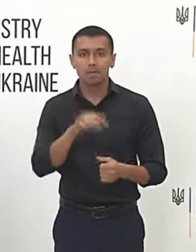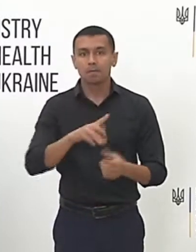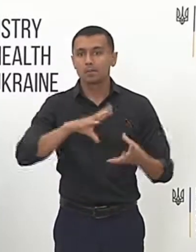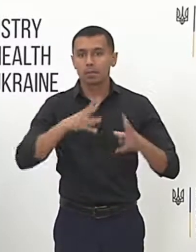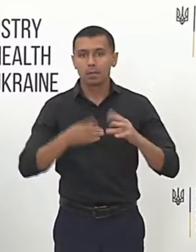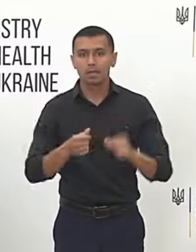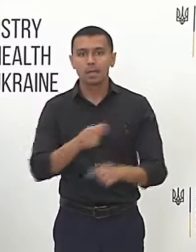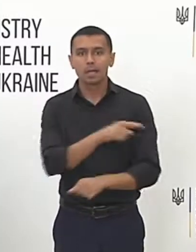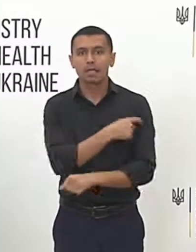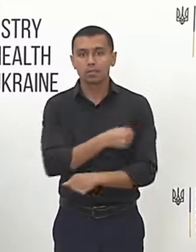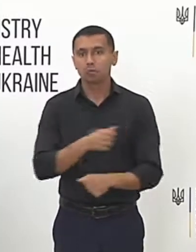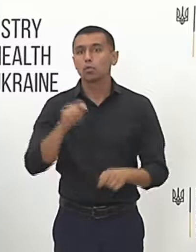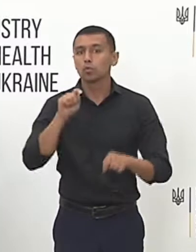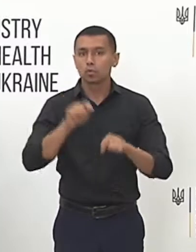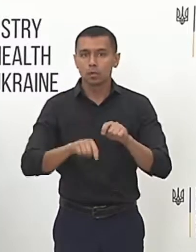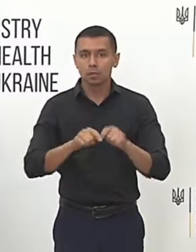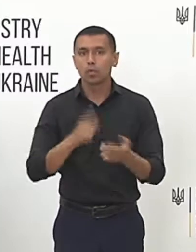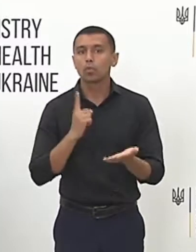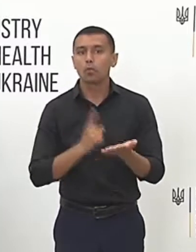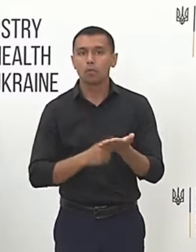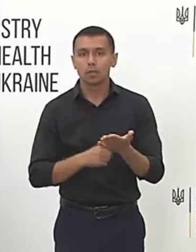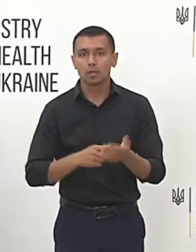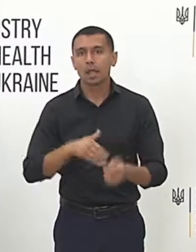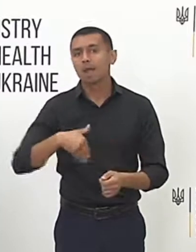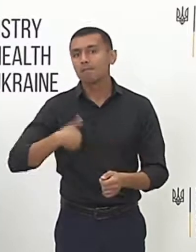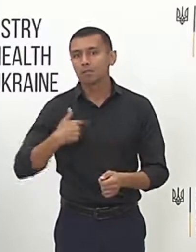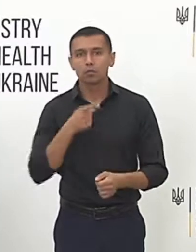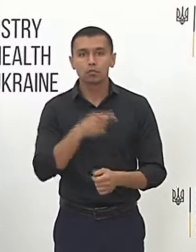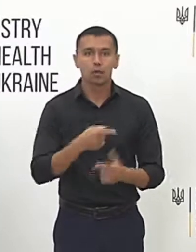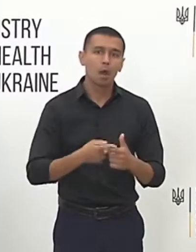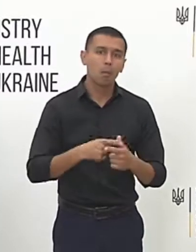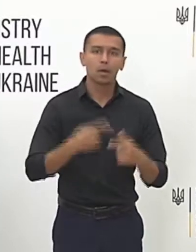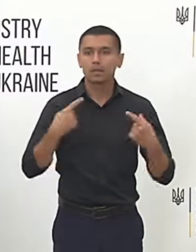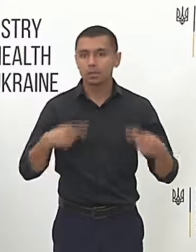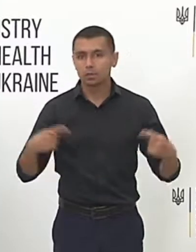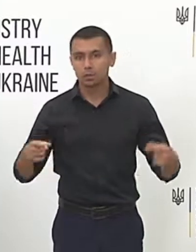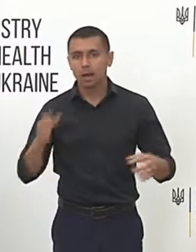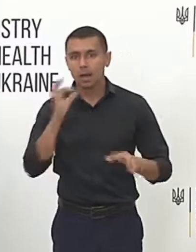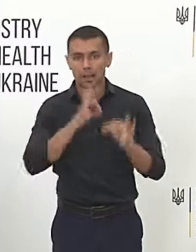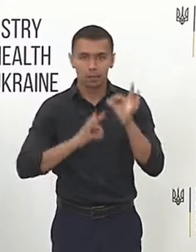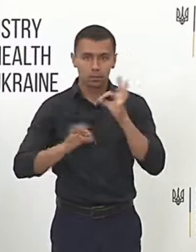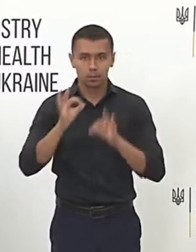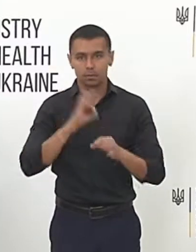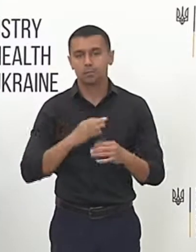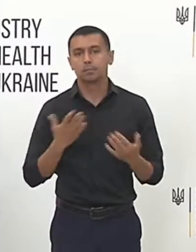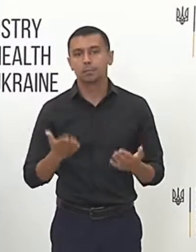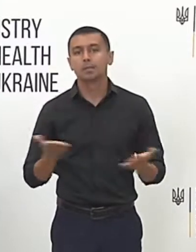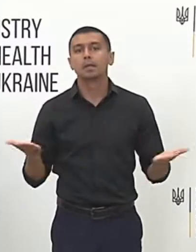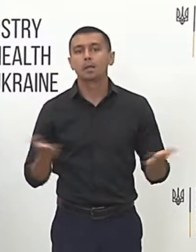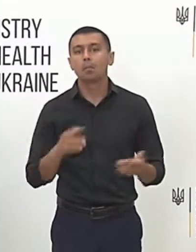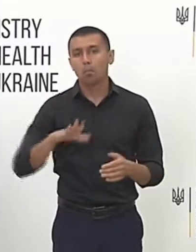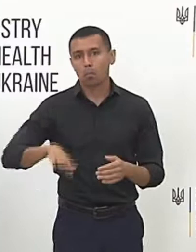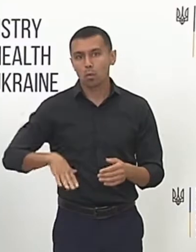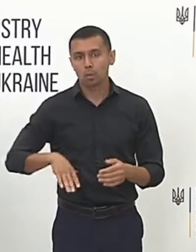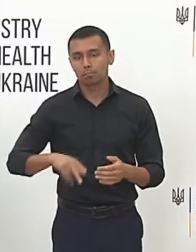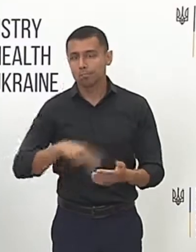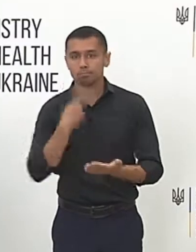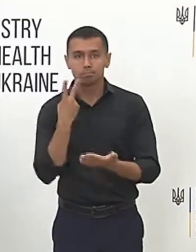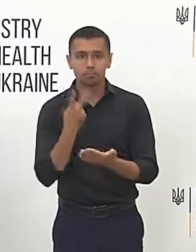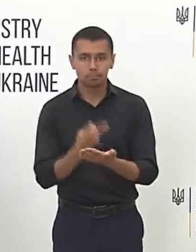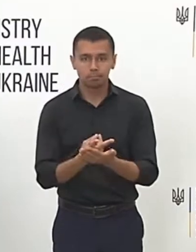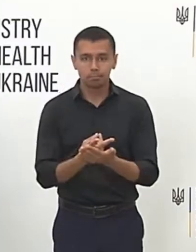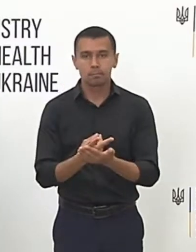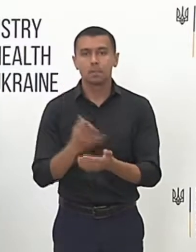результаті клінічного дослідження доводиться ефективність того чи іншого лікарського засобу, який потім